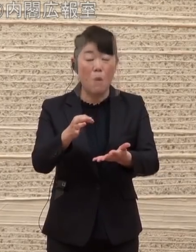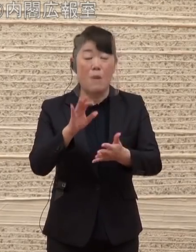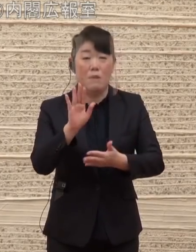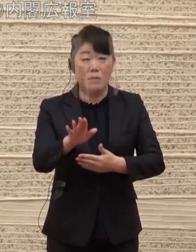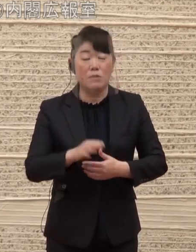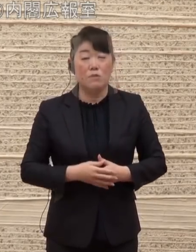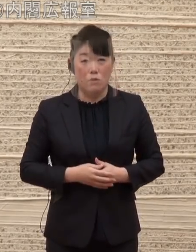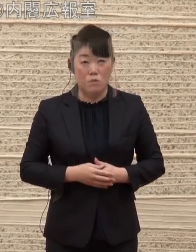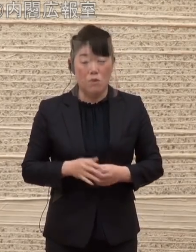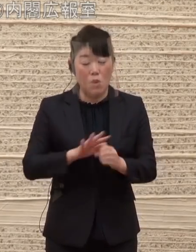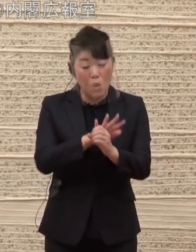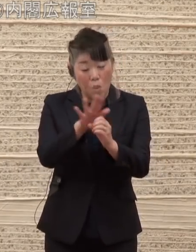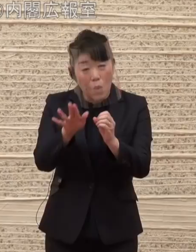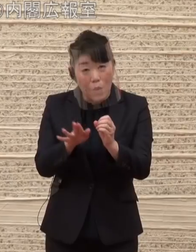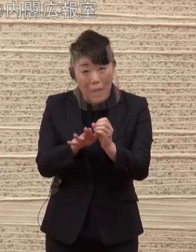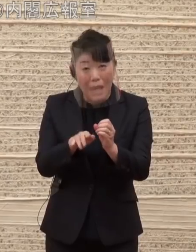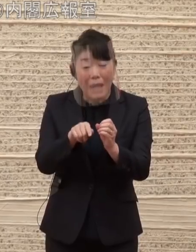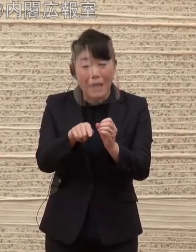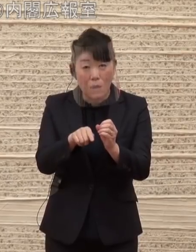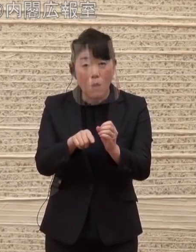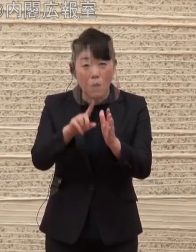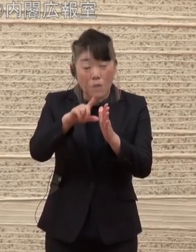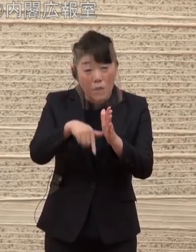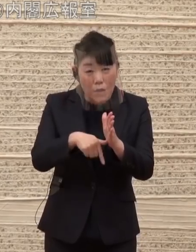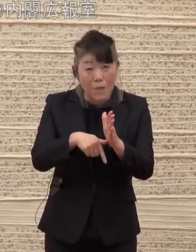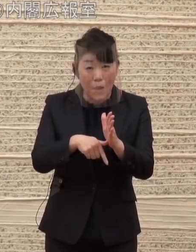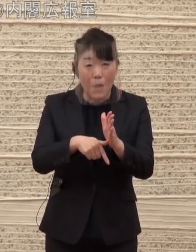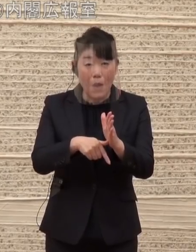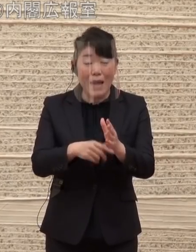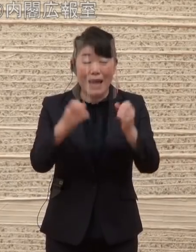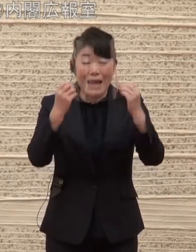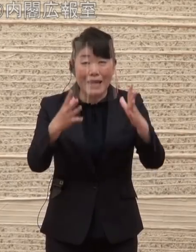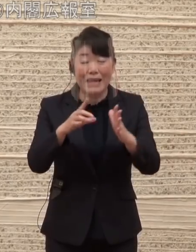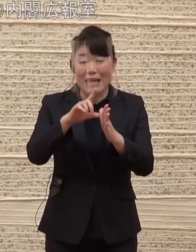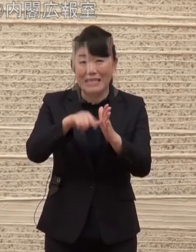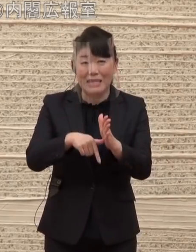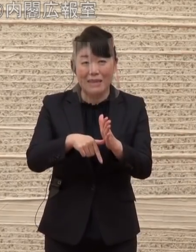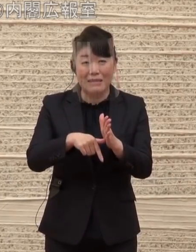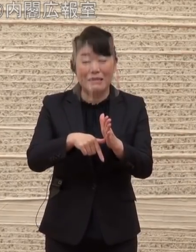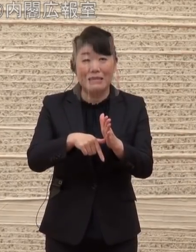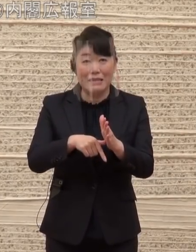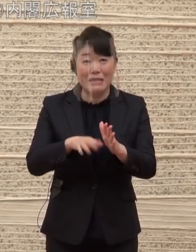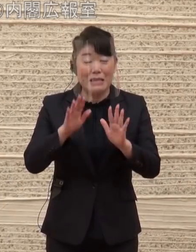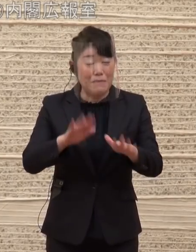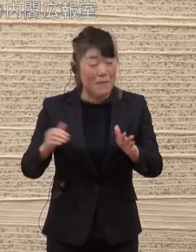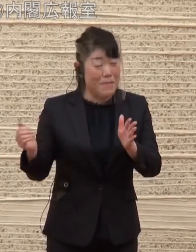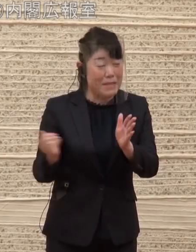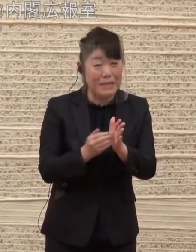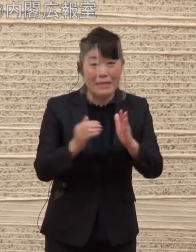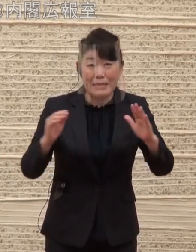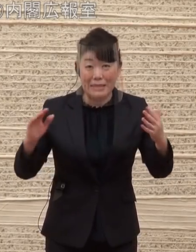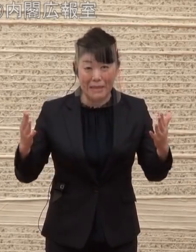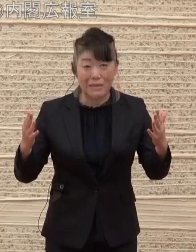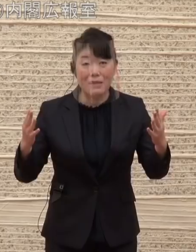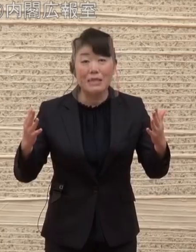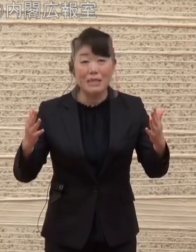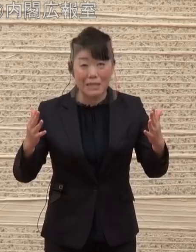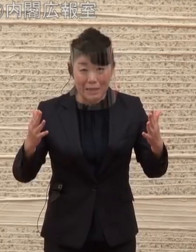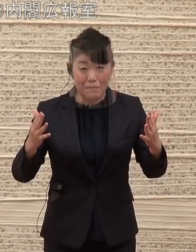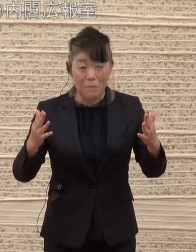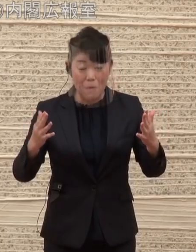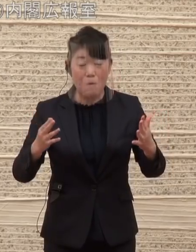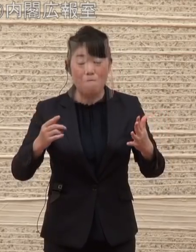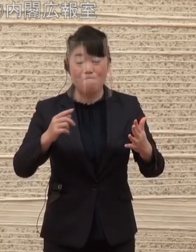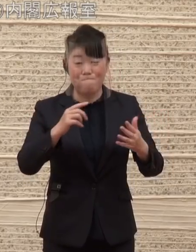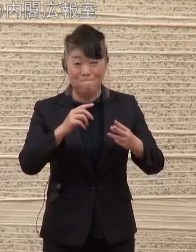時代の新たな日照その的に向かってこれまでなく強力な3本の矢を